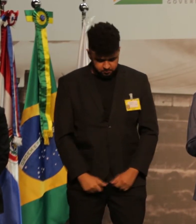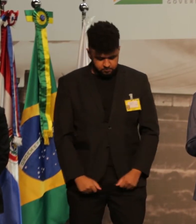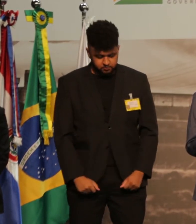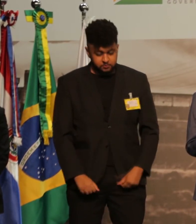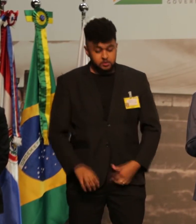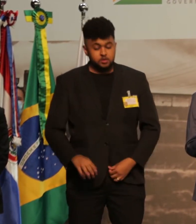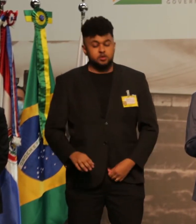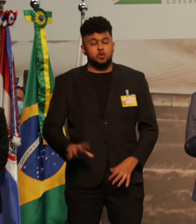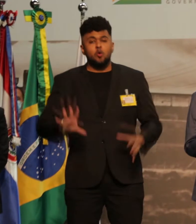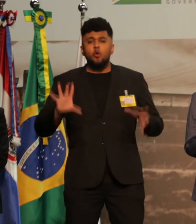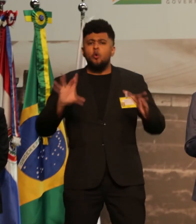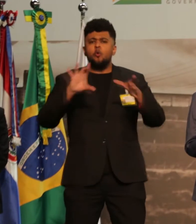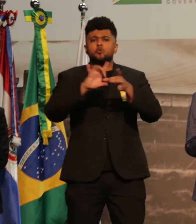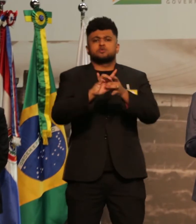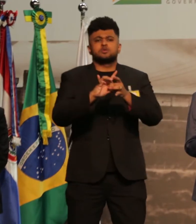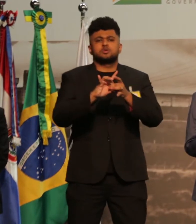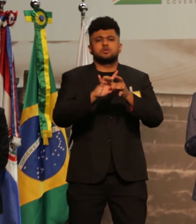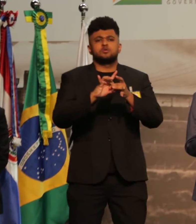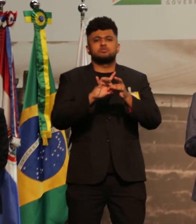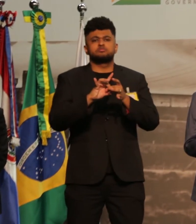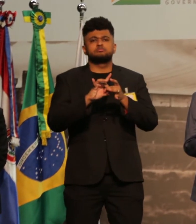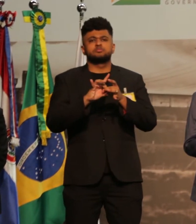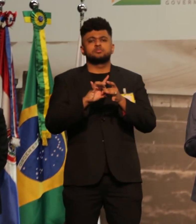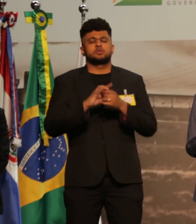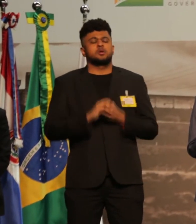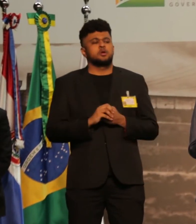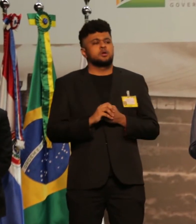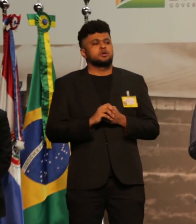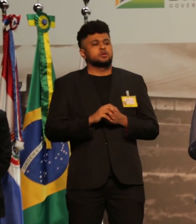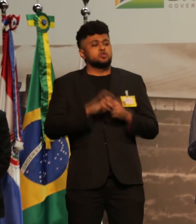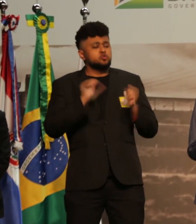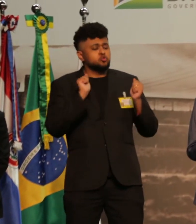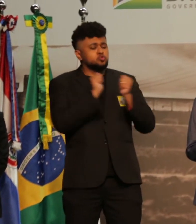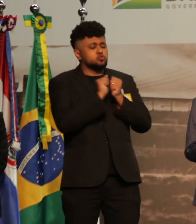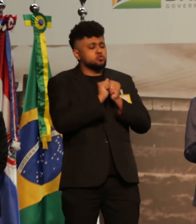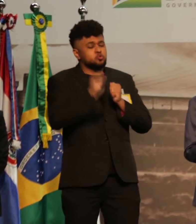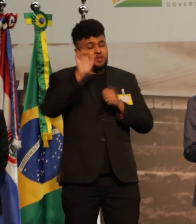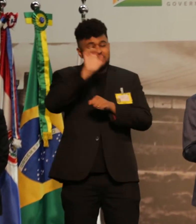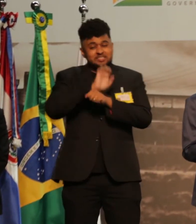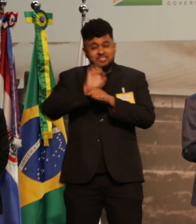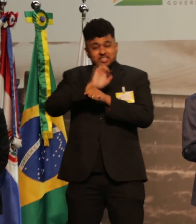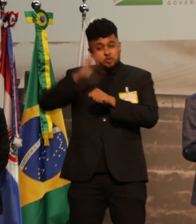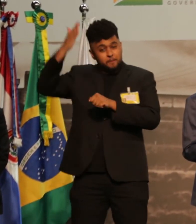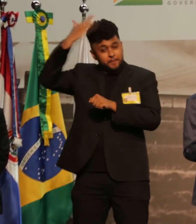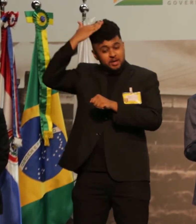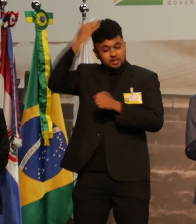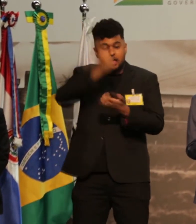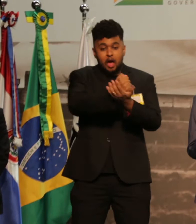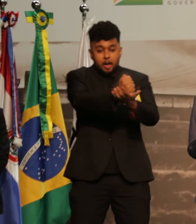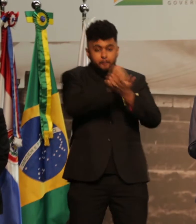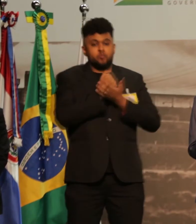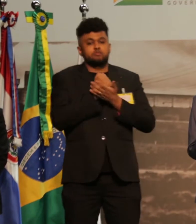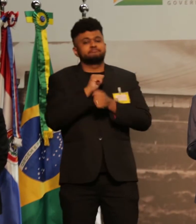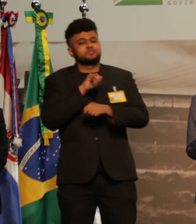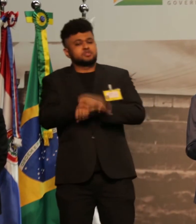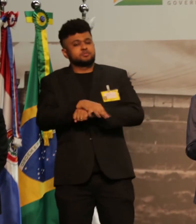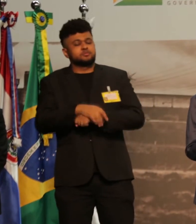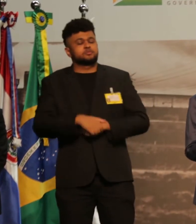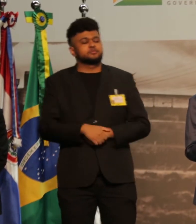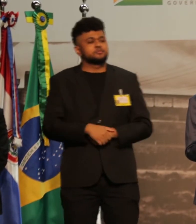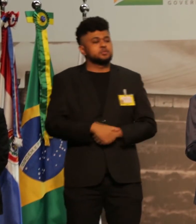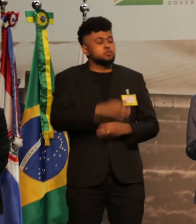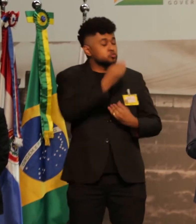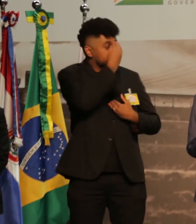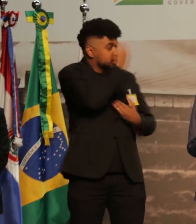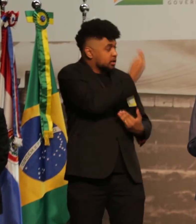Que uniu em torno dele todo o Estado do Paraná a nos apoiar.